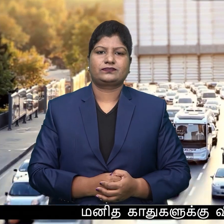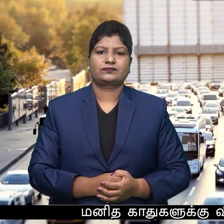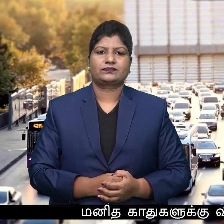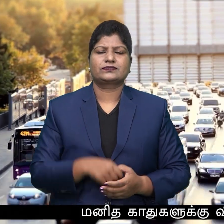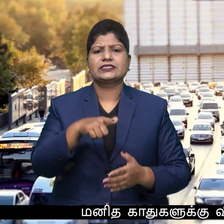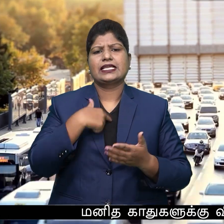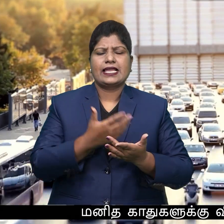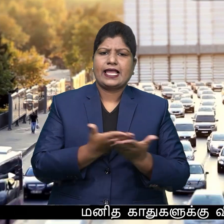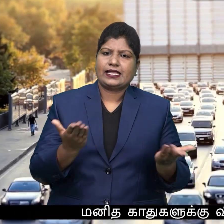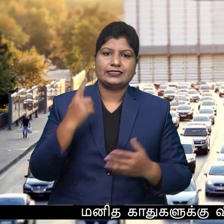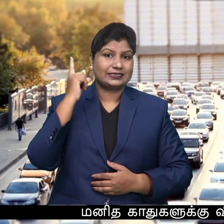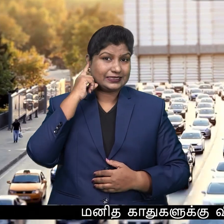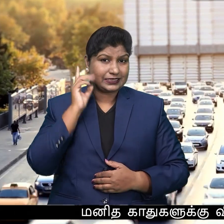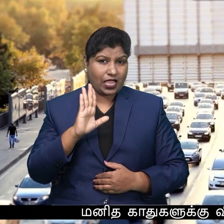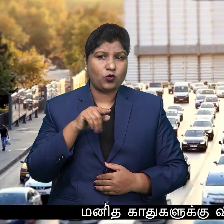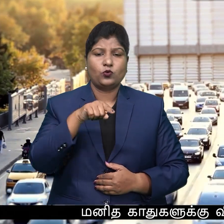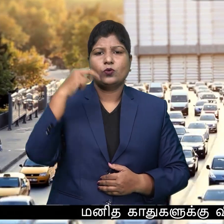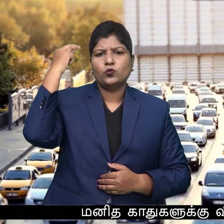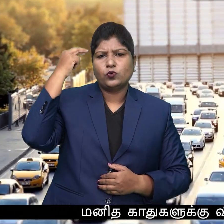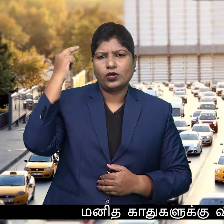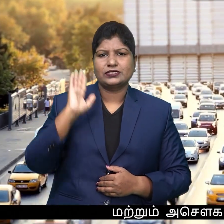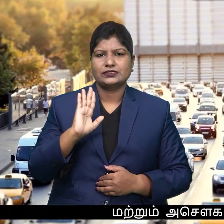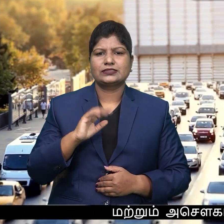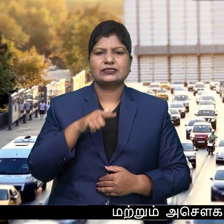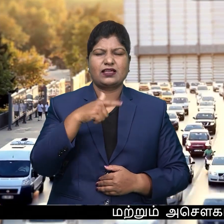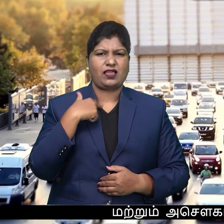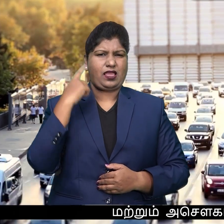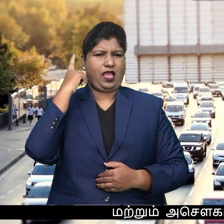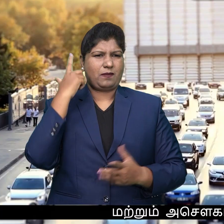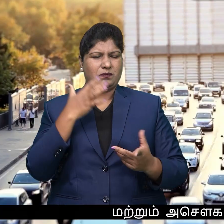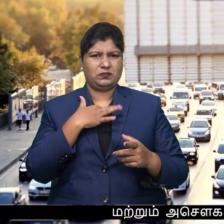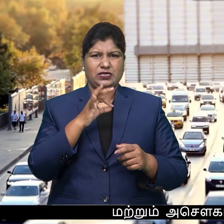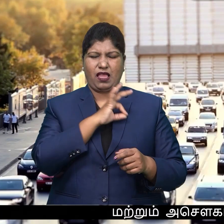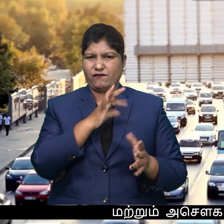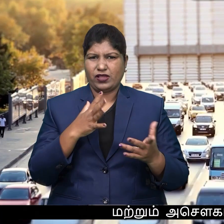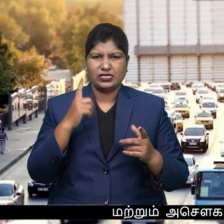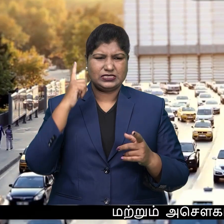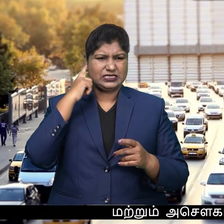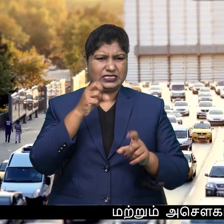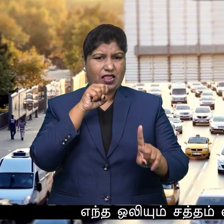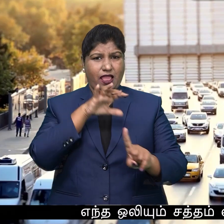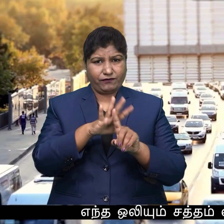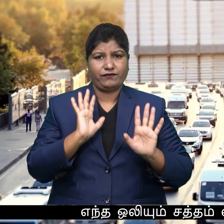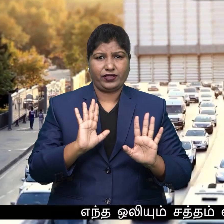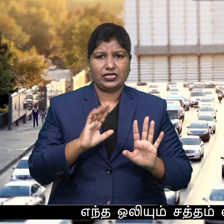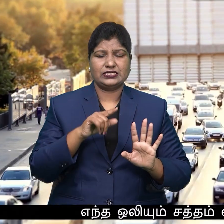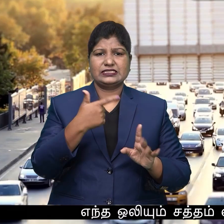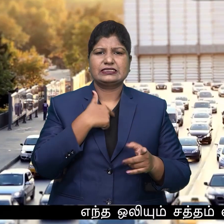மனித காதுகளுக்கு விரும்பத்தகாத விளைவுகள் மற்றும் அசௌகரியத்தை ஏற்படுத்தும் எந்த ஒலியும் சத்தம்